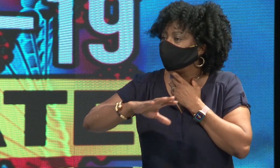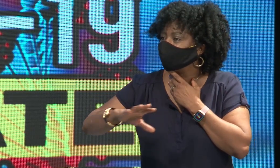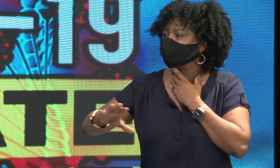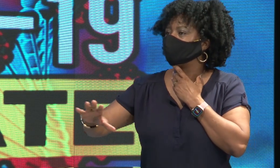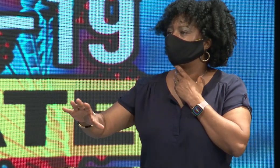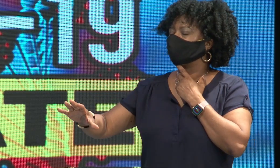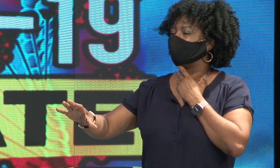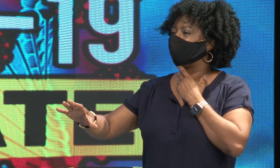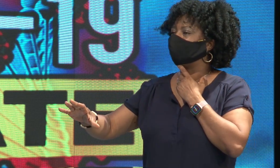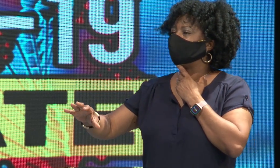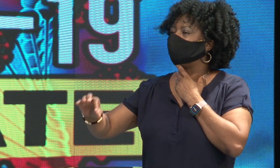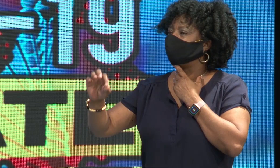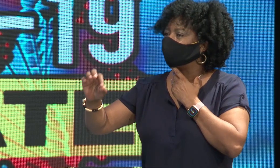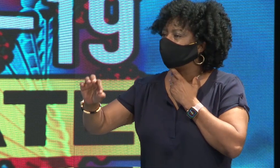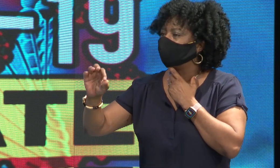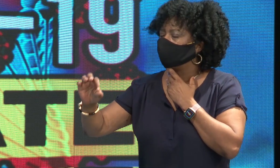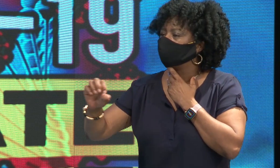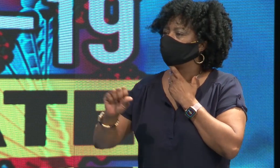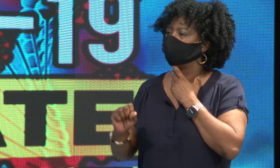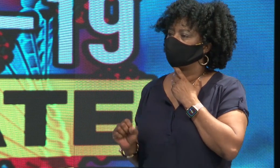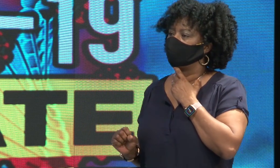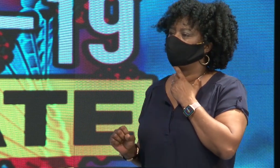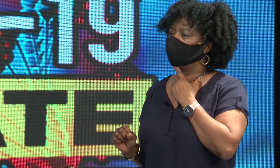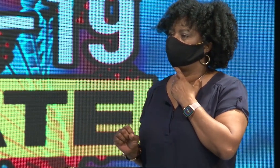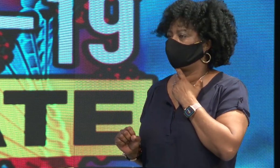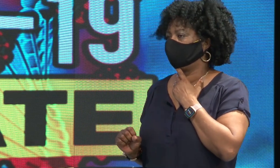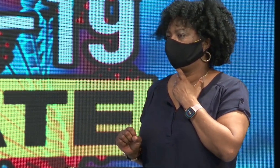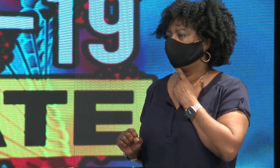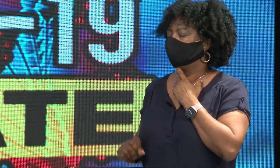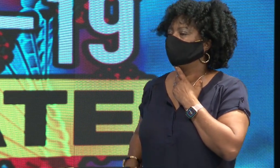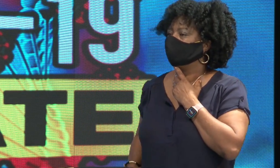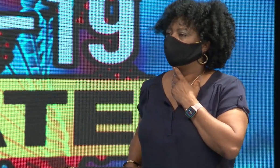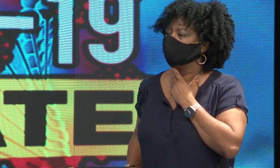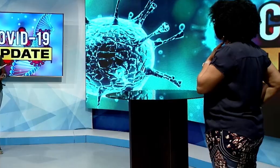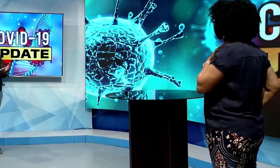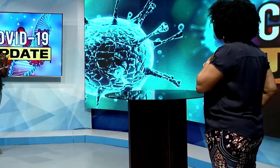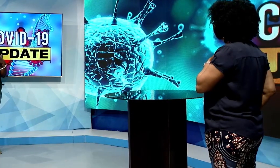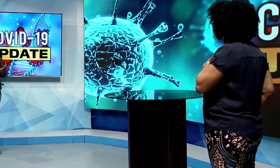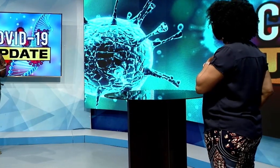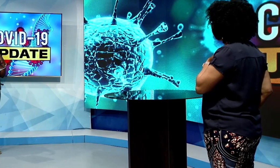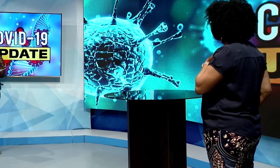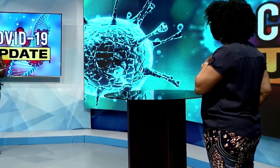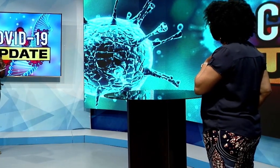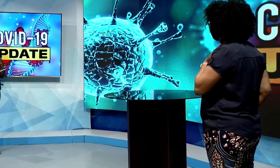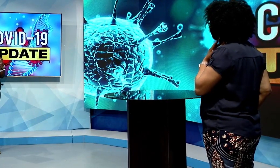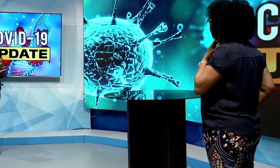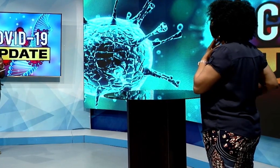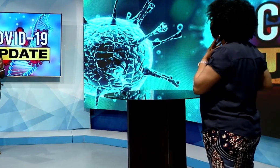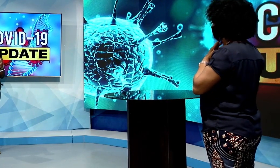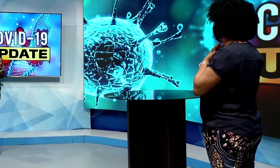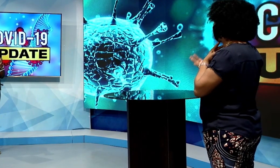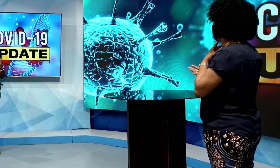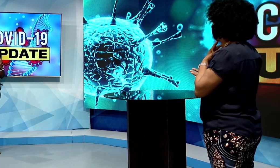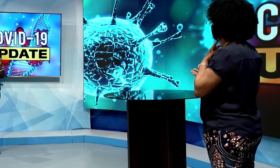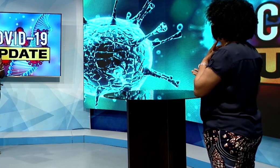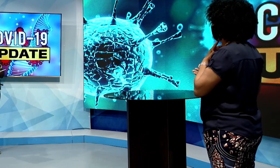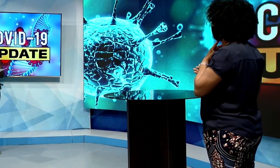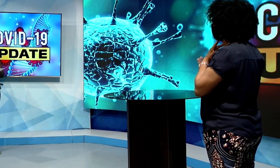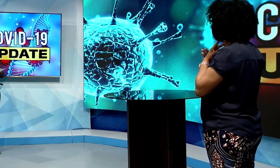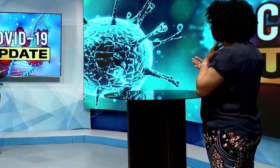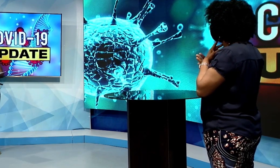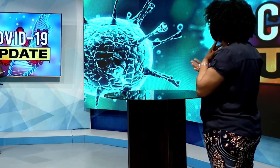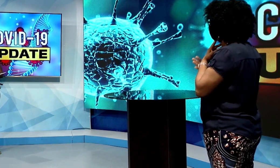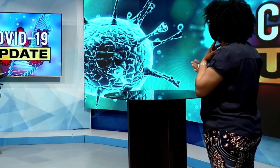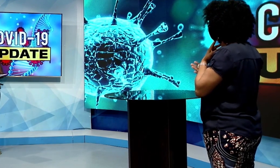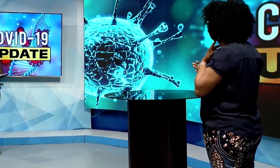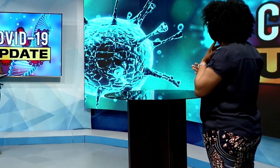een community spread krijgen, maar dan in de positieve zin, ja, van het absoluut, woord. Absoluut. En wat zal dat filmpje inhouden? Het is een oproep. Oh, het is